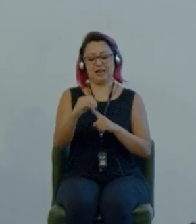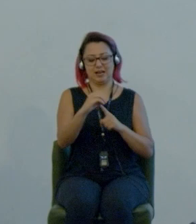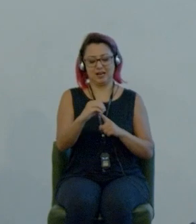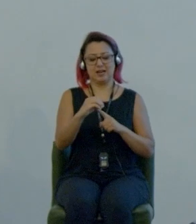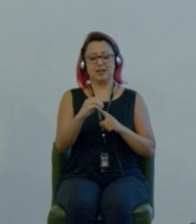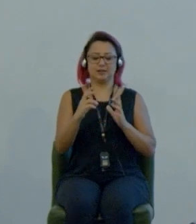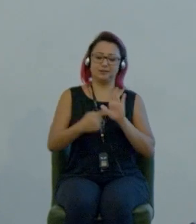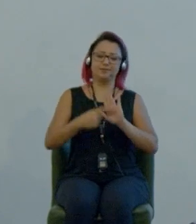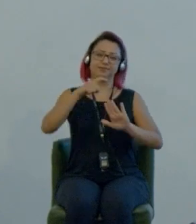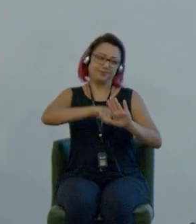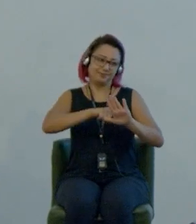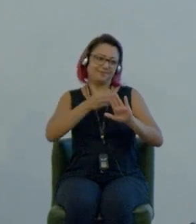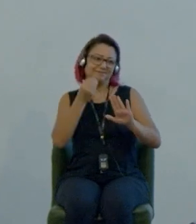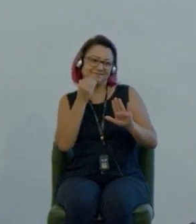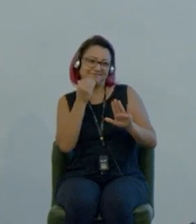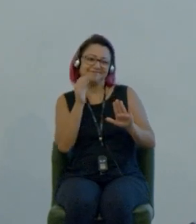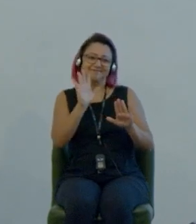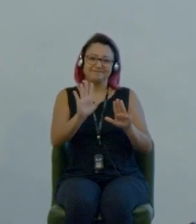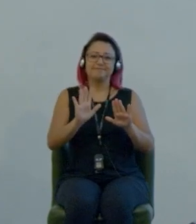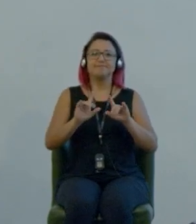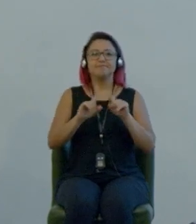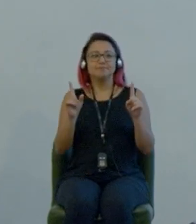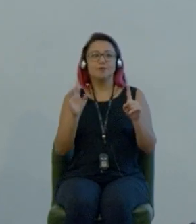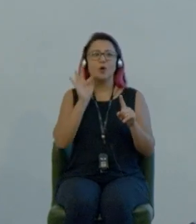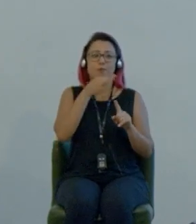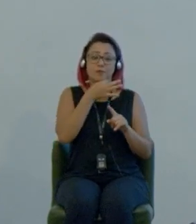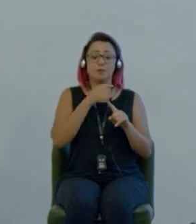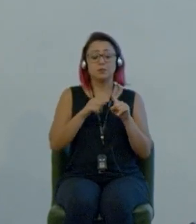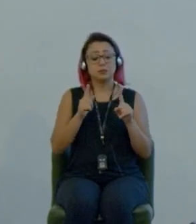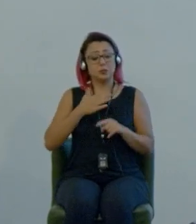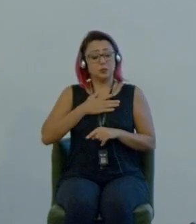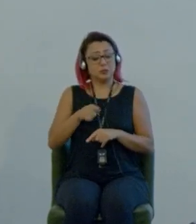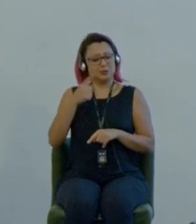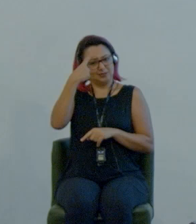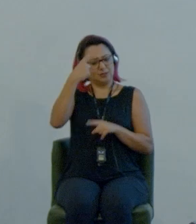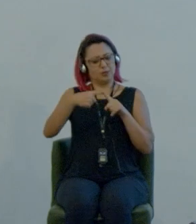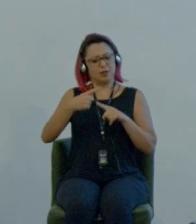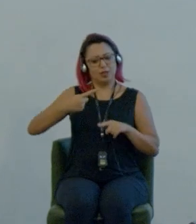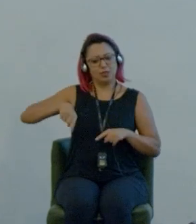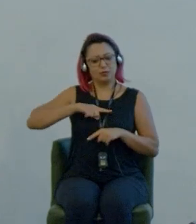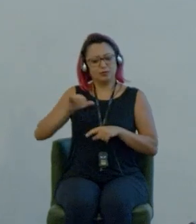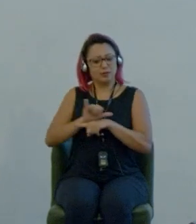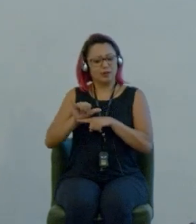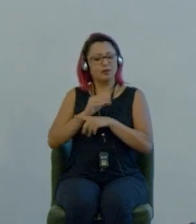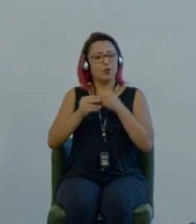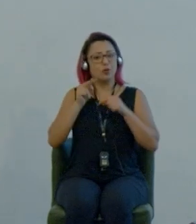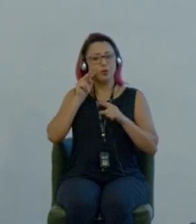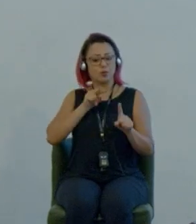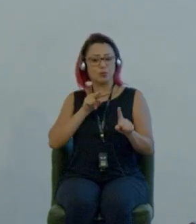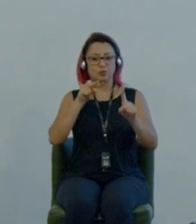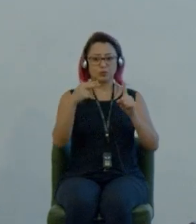mais j'aime beaucoup l'idée, il faudra qu'on en parle, que c'est une autre manière de regarder. C'est-à-dire